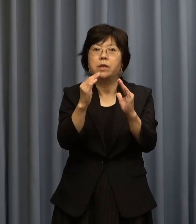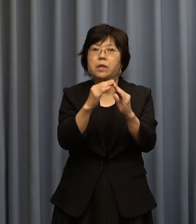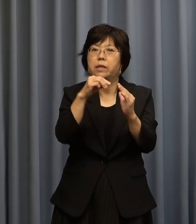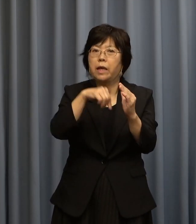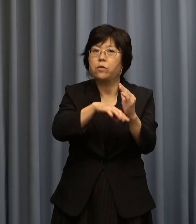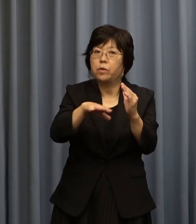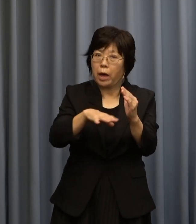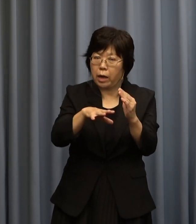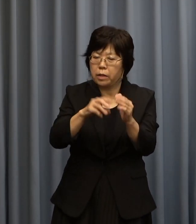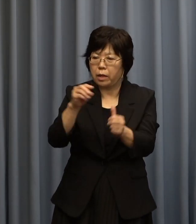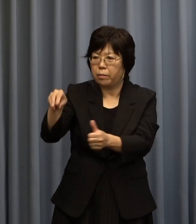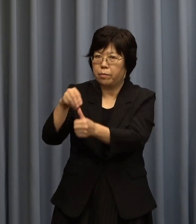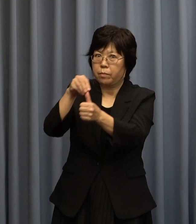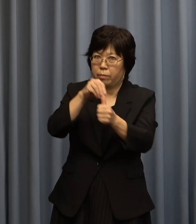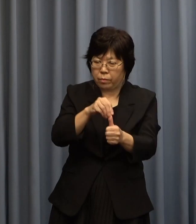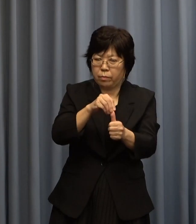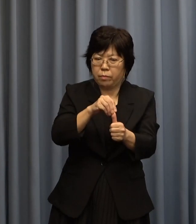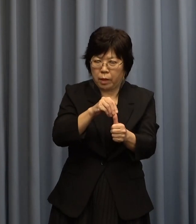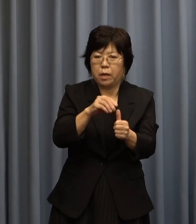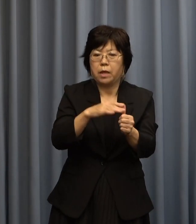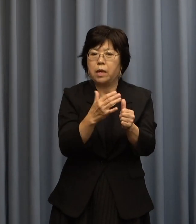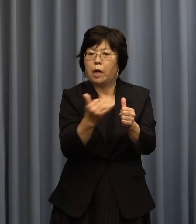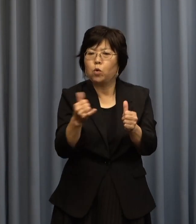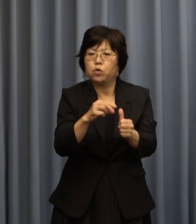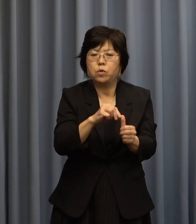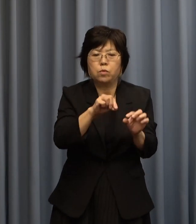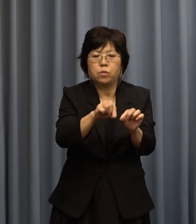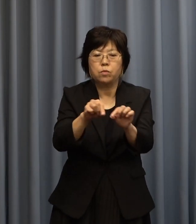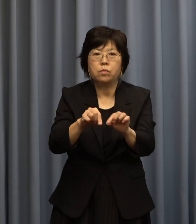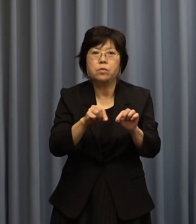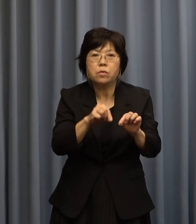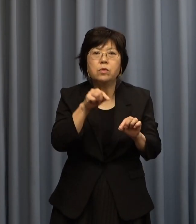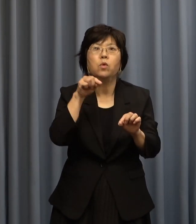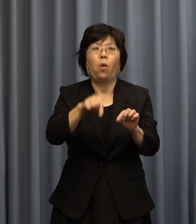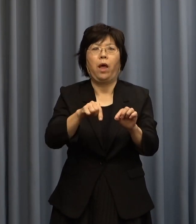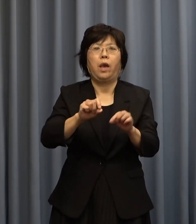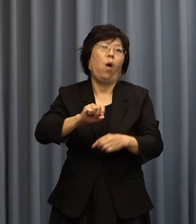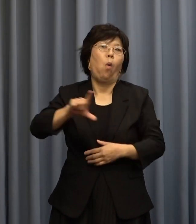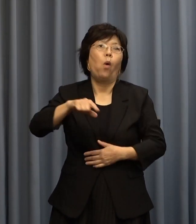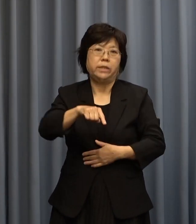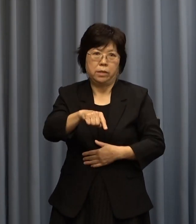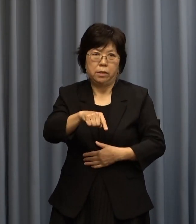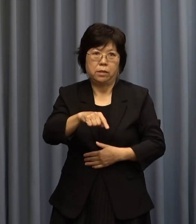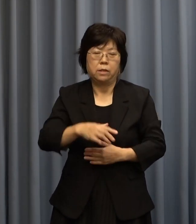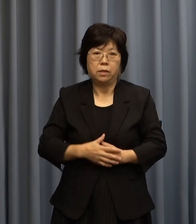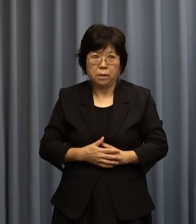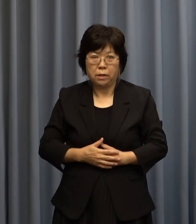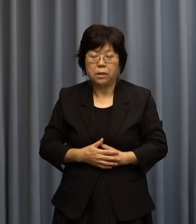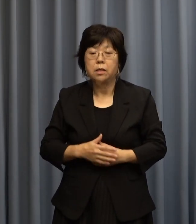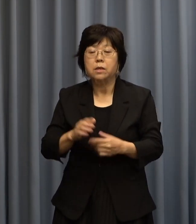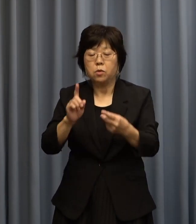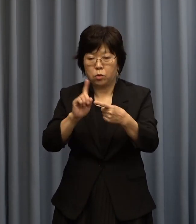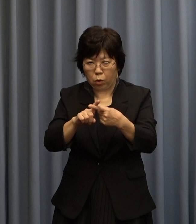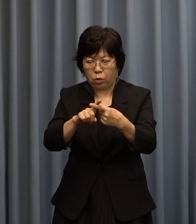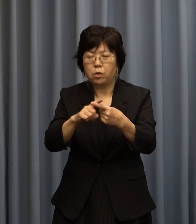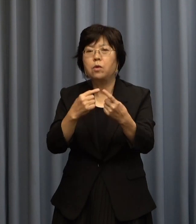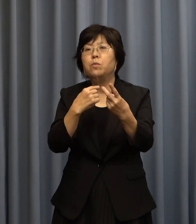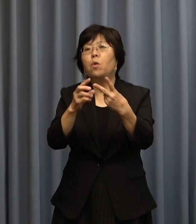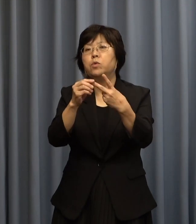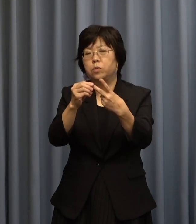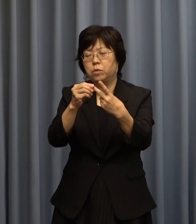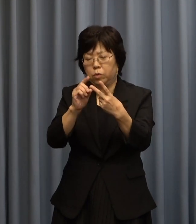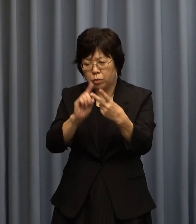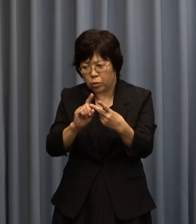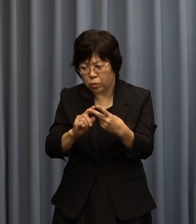週今週とこの2週間にわたって家庭内感染に迫る勢いで都